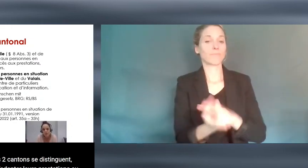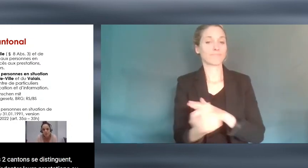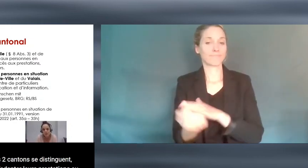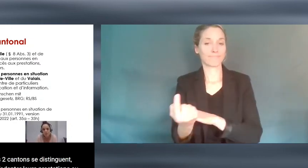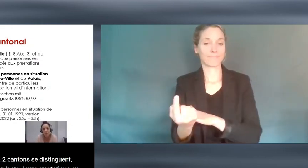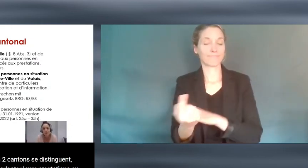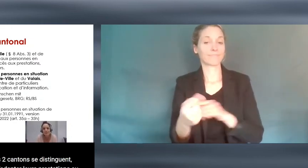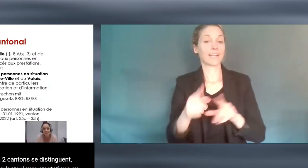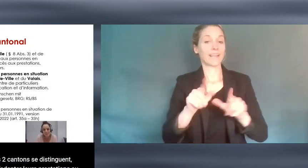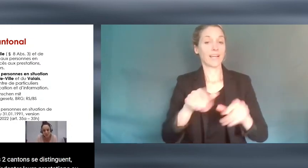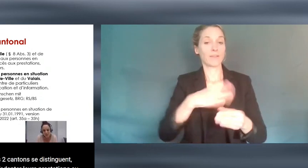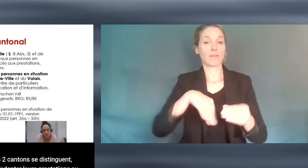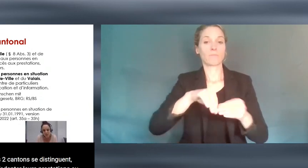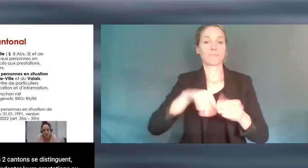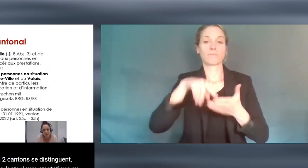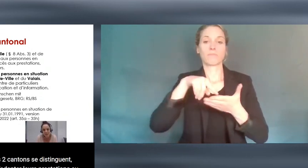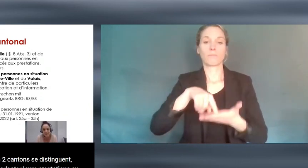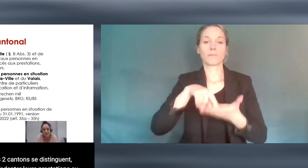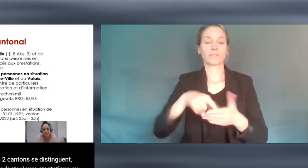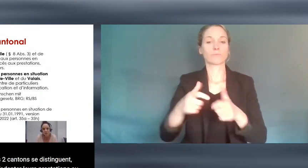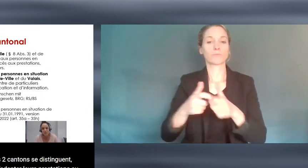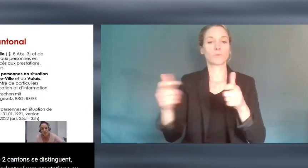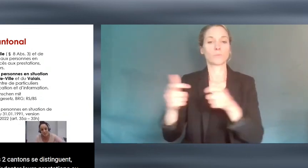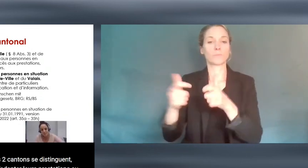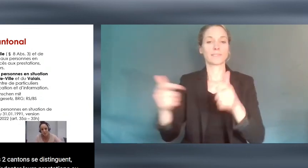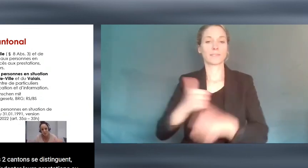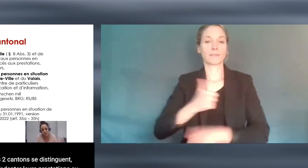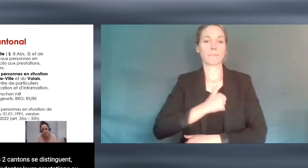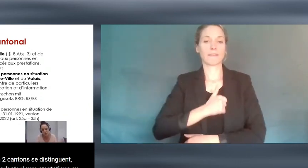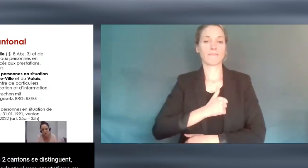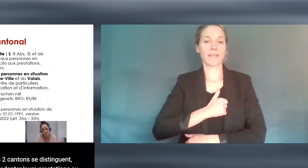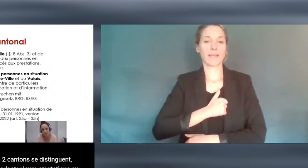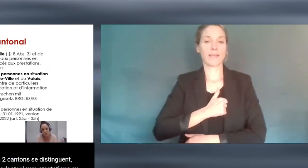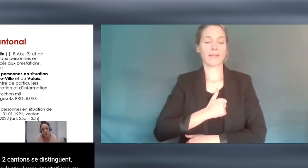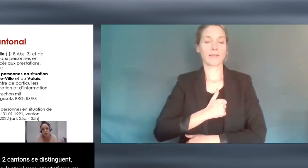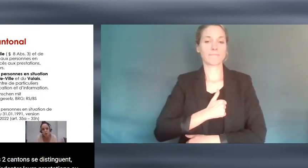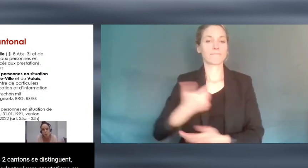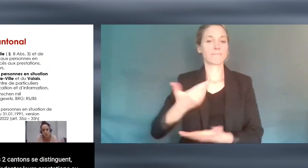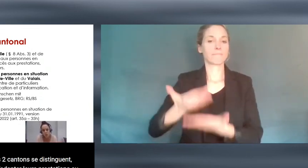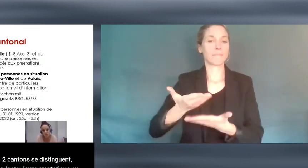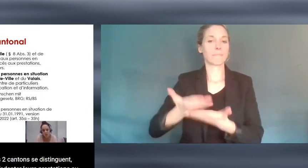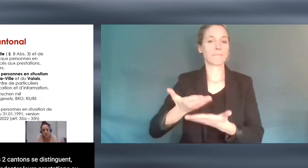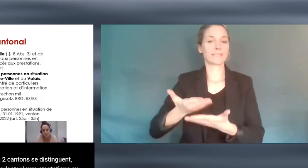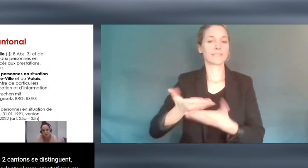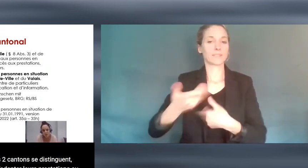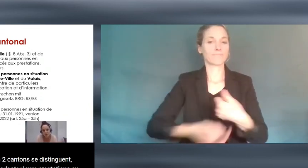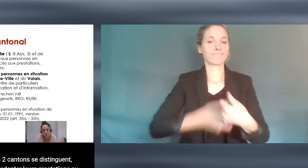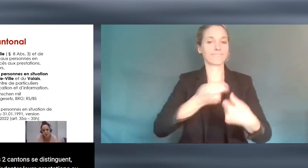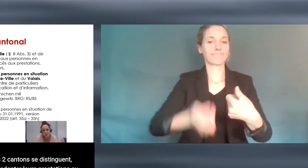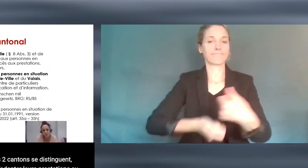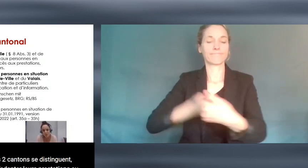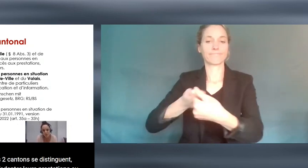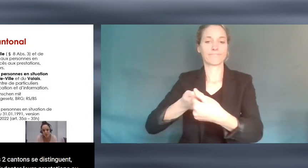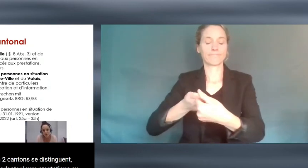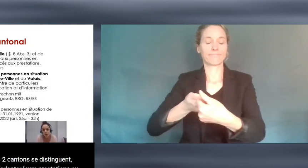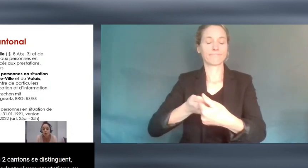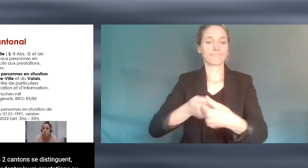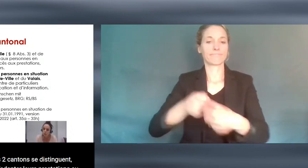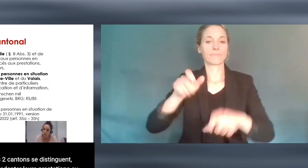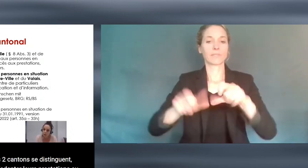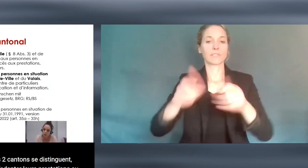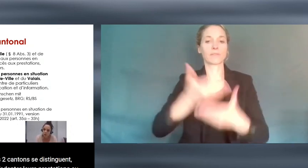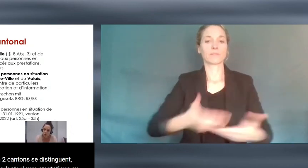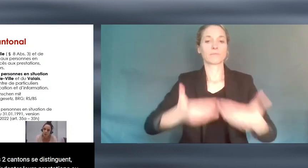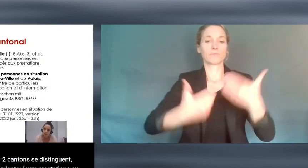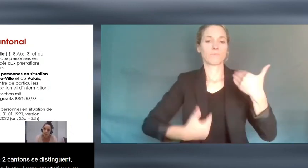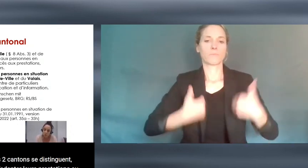une obligation des particuliers d'adapter leurs prestations aux besoins des personnes en situation de handicap.